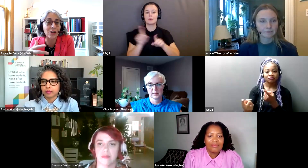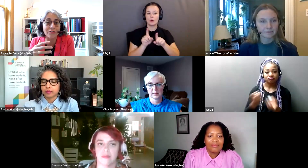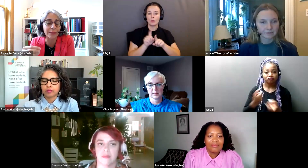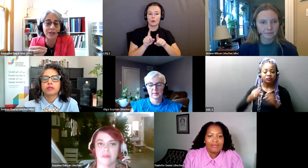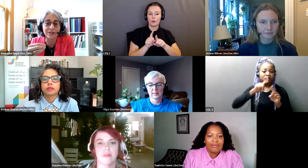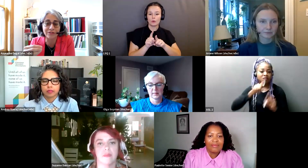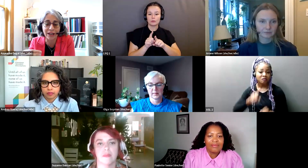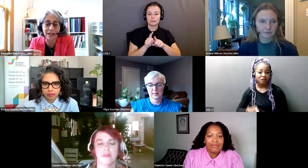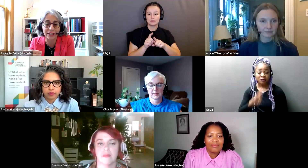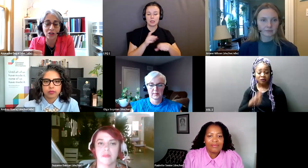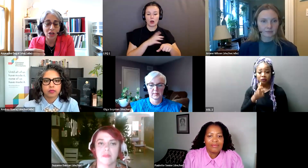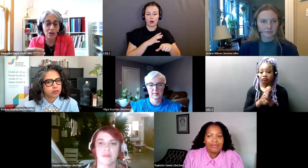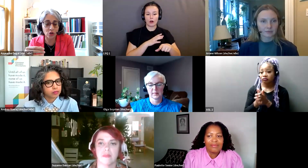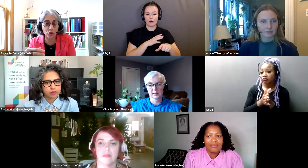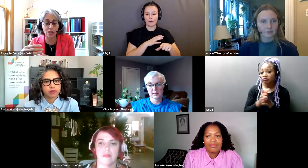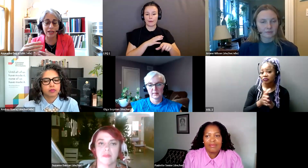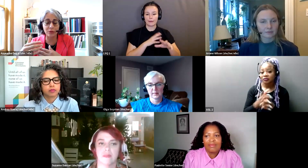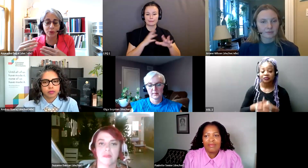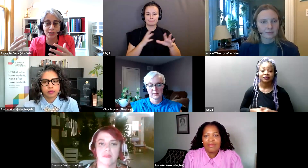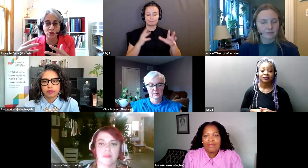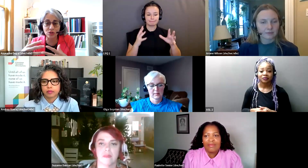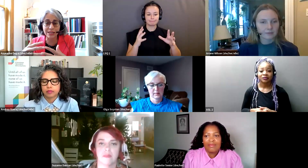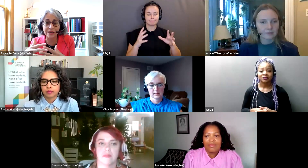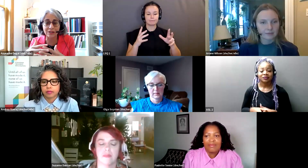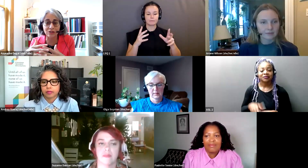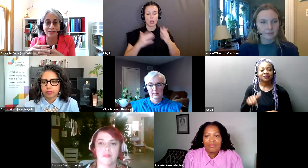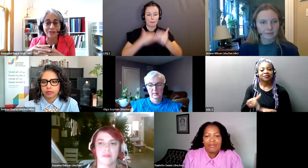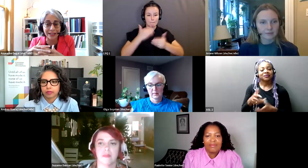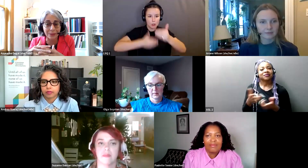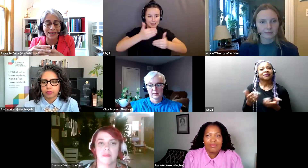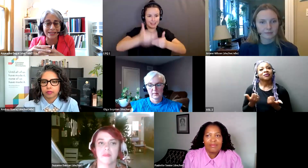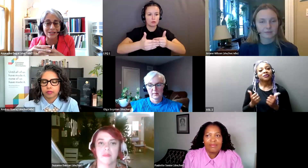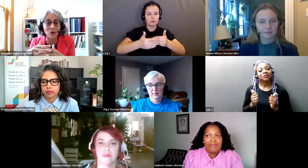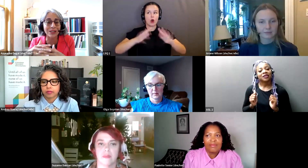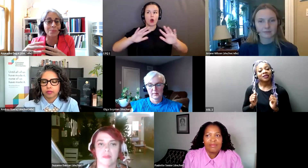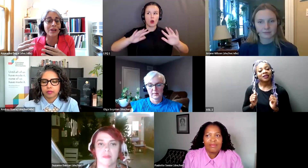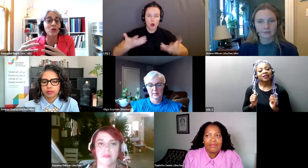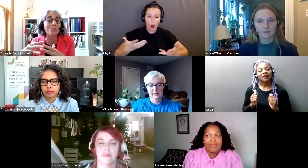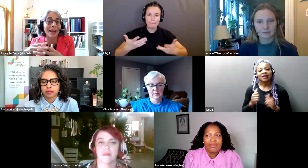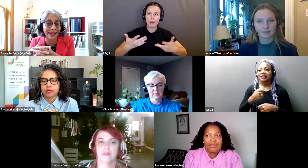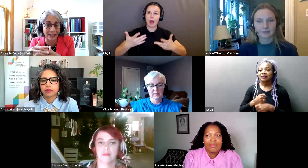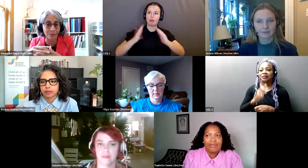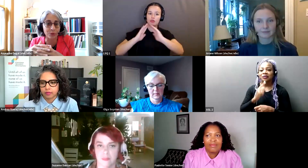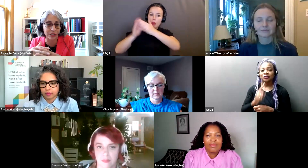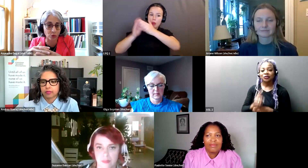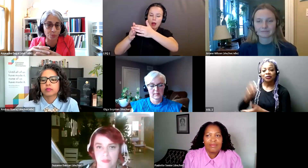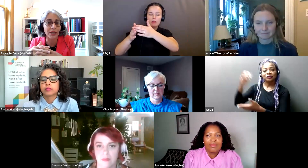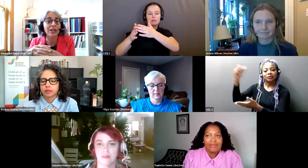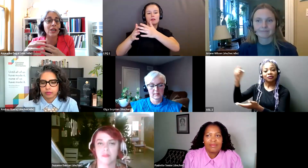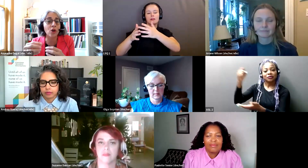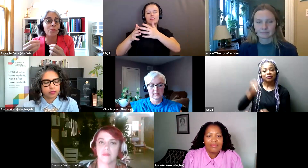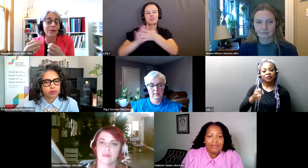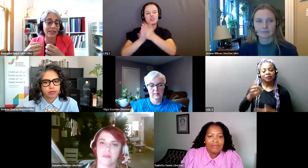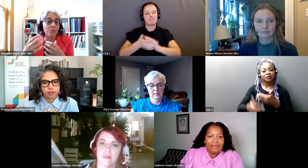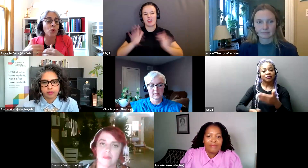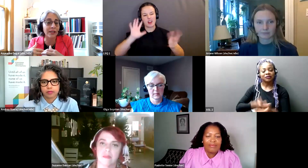nous essayons vraiment de faire que le processus de faire l'application n'est pas une barrière pour les groupes